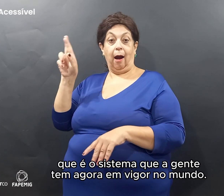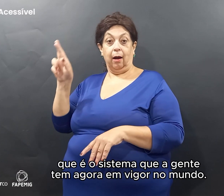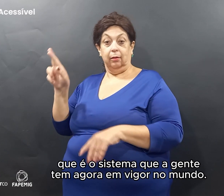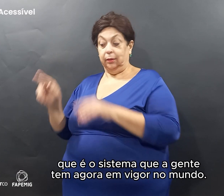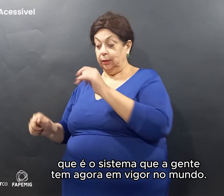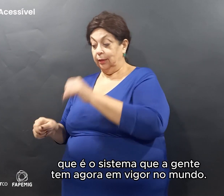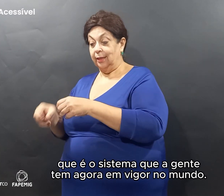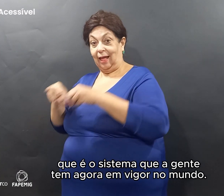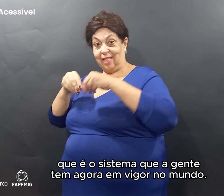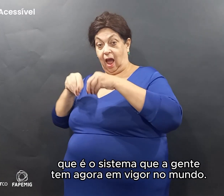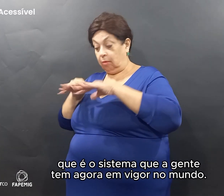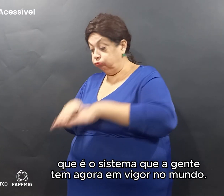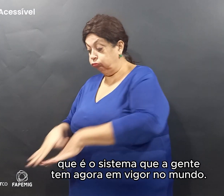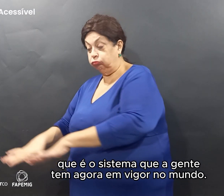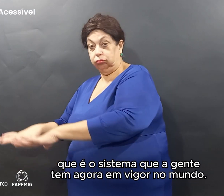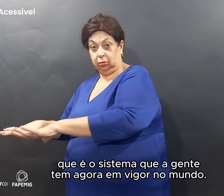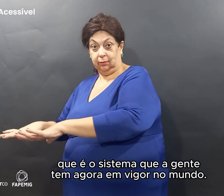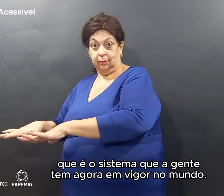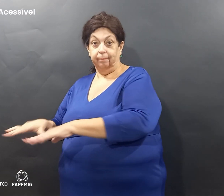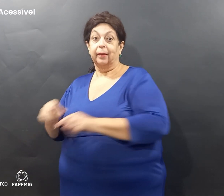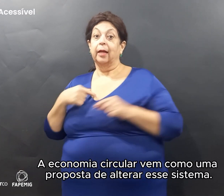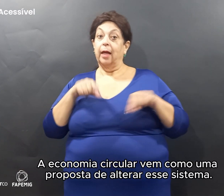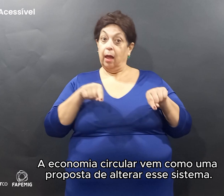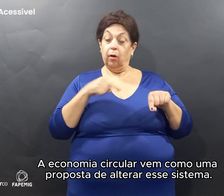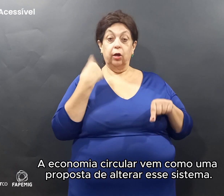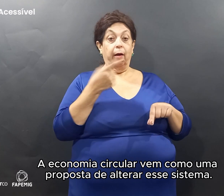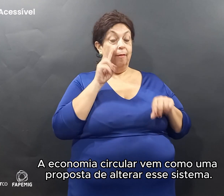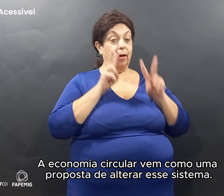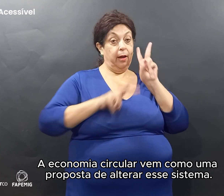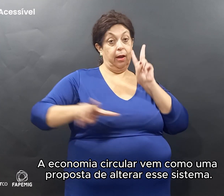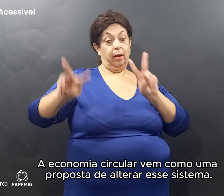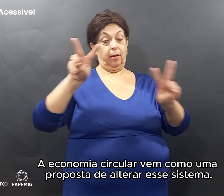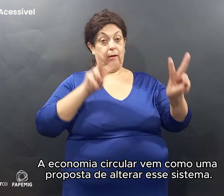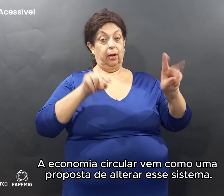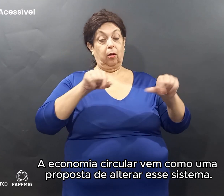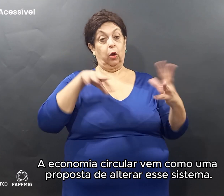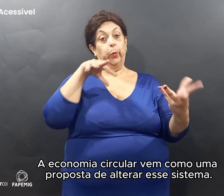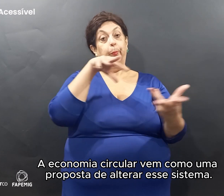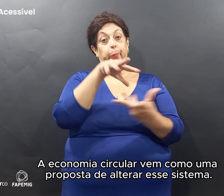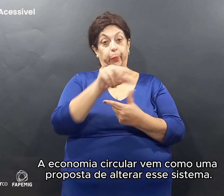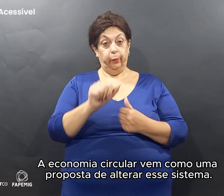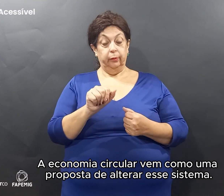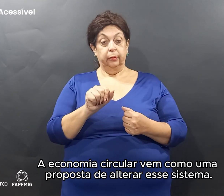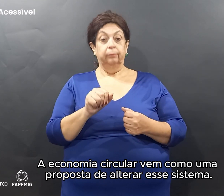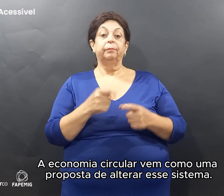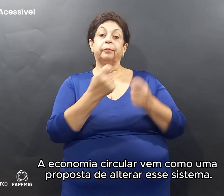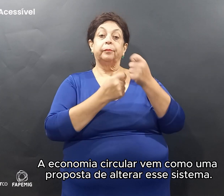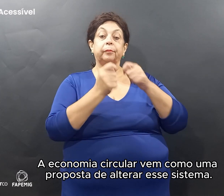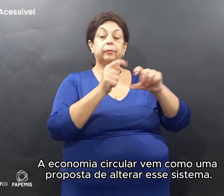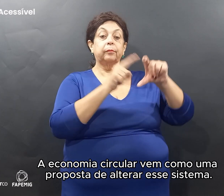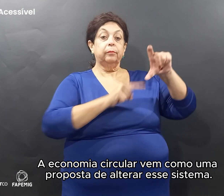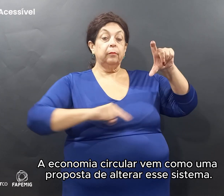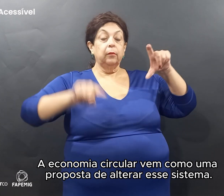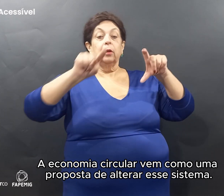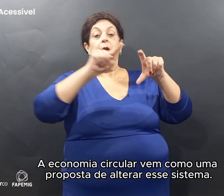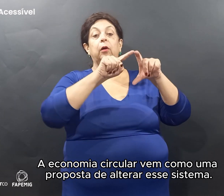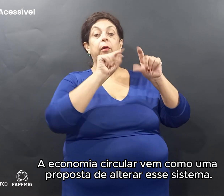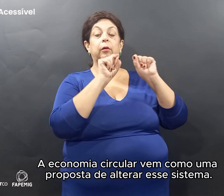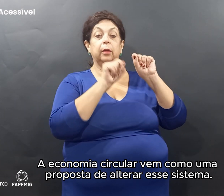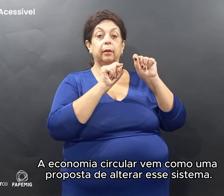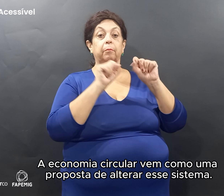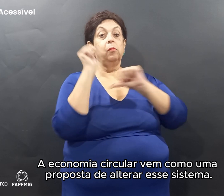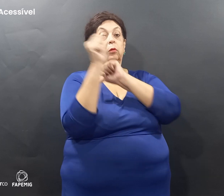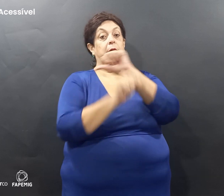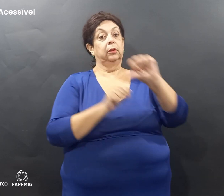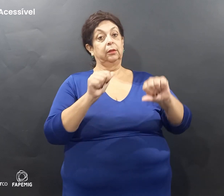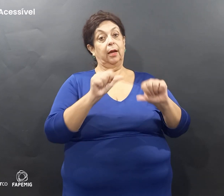que é o sistema que a gente tem agora em vigor no mundo. A economia circular, ela vem como uma proposta de alterar